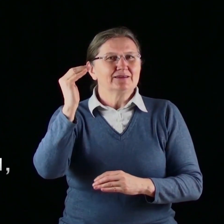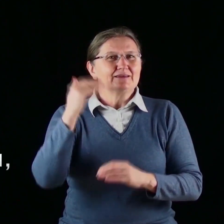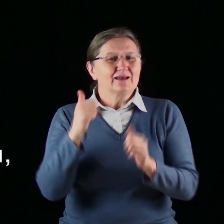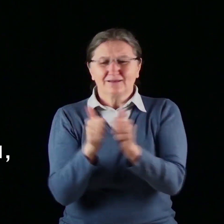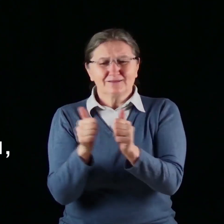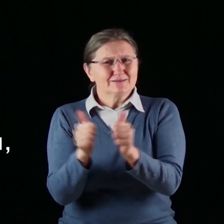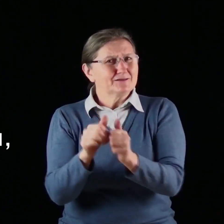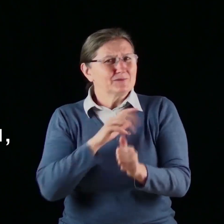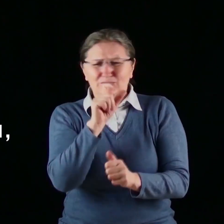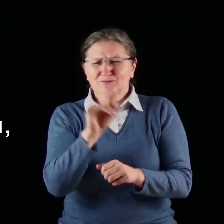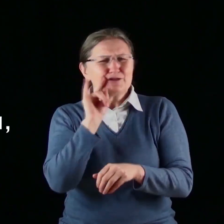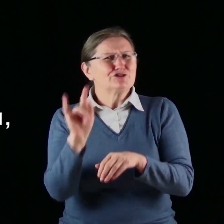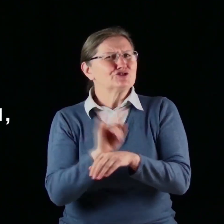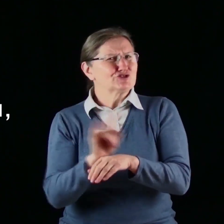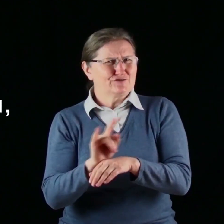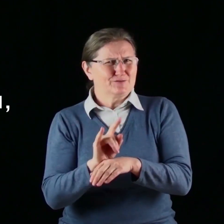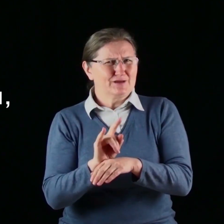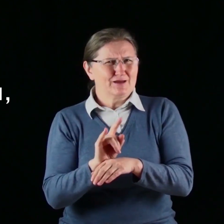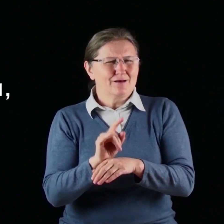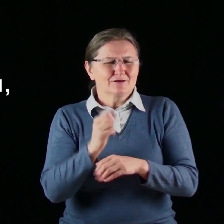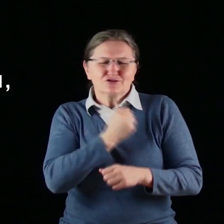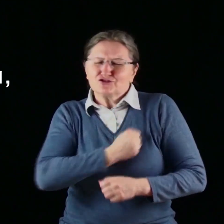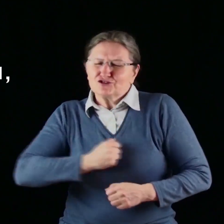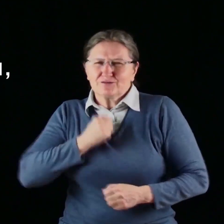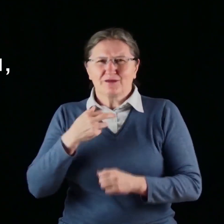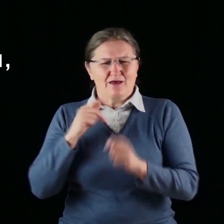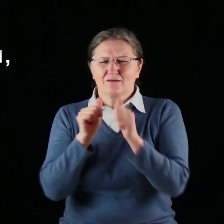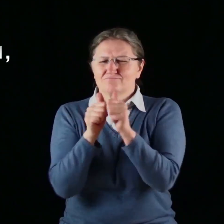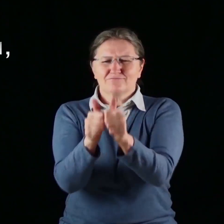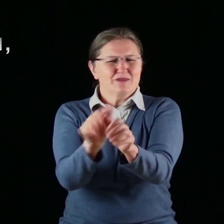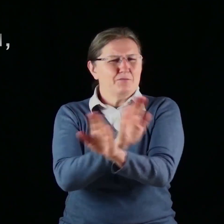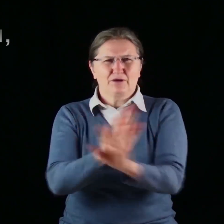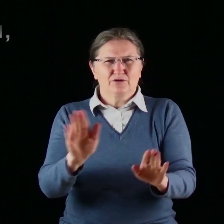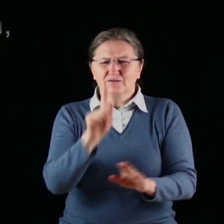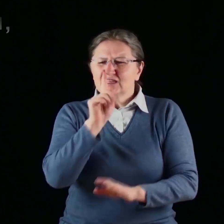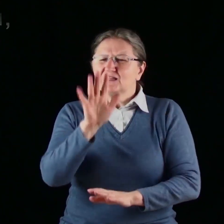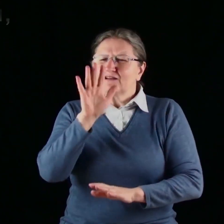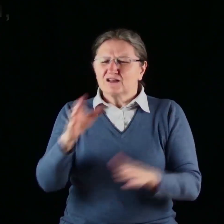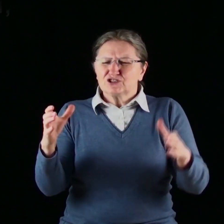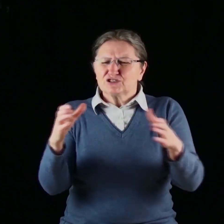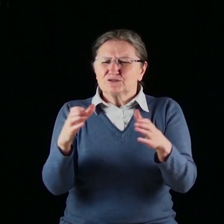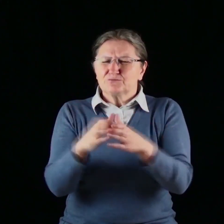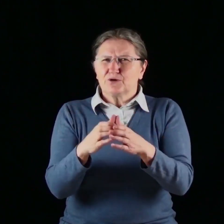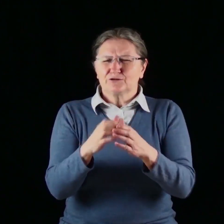Не сидел я с людьми лживыми, и с коварными не пойду. Возненавидел я сборище